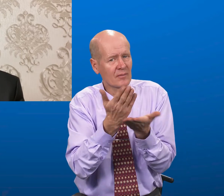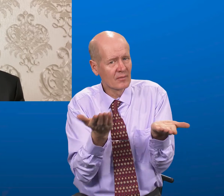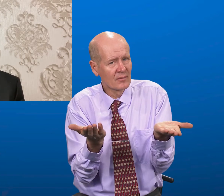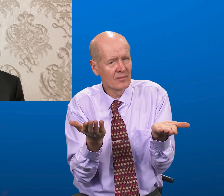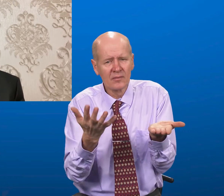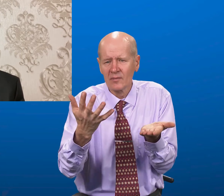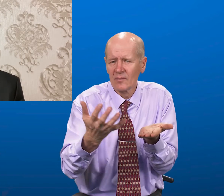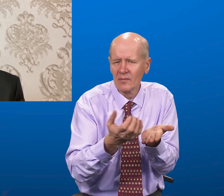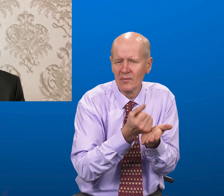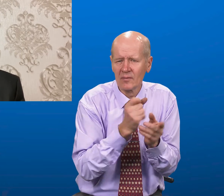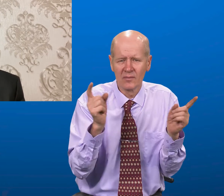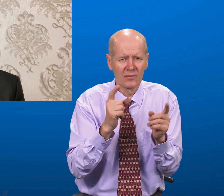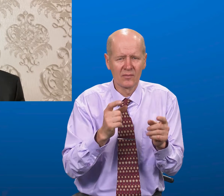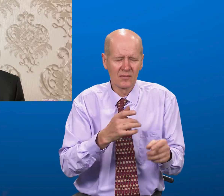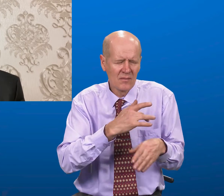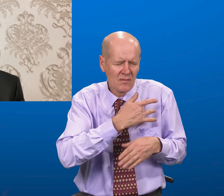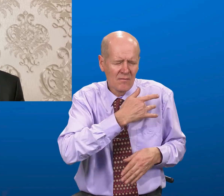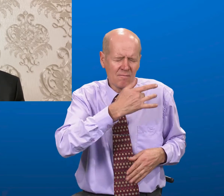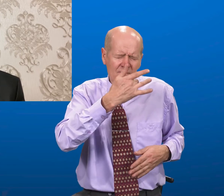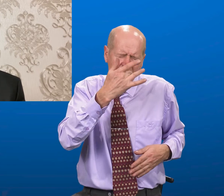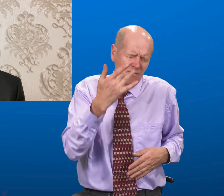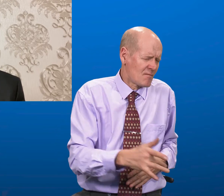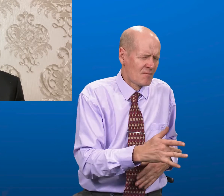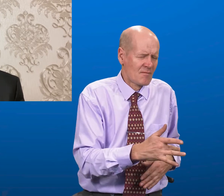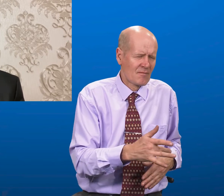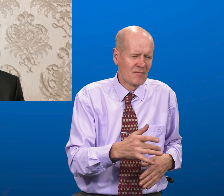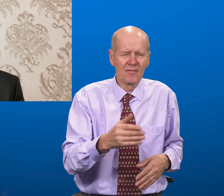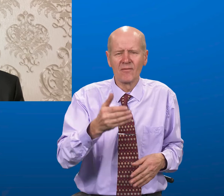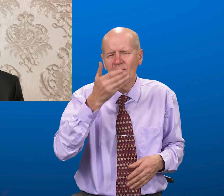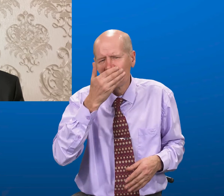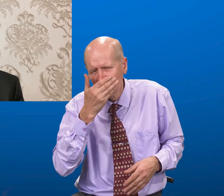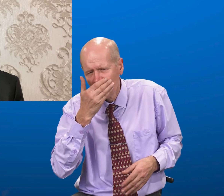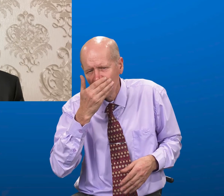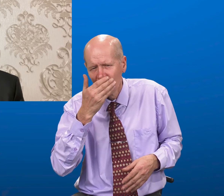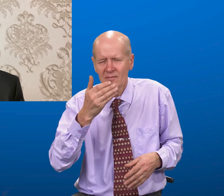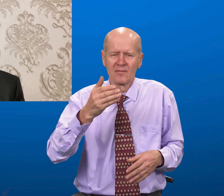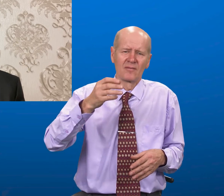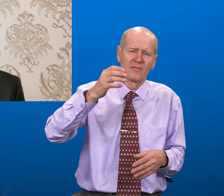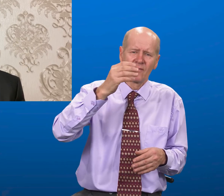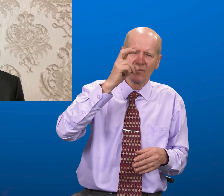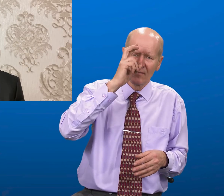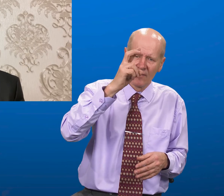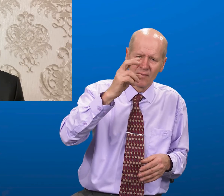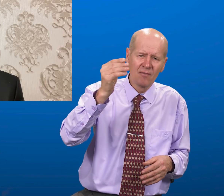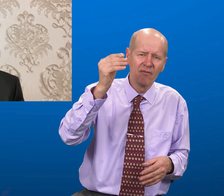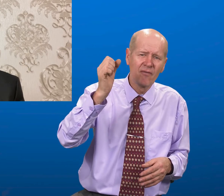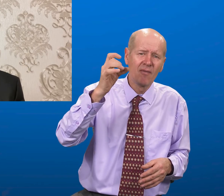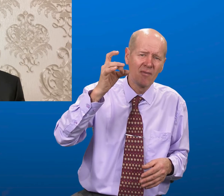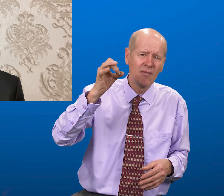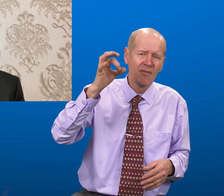Получается, что ожесточение фараона, ожесточение фарисеев